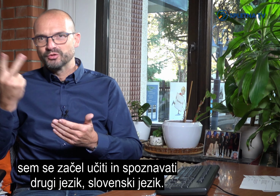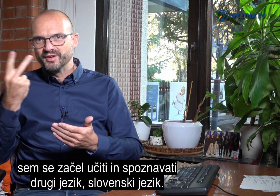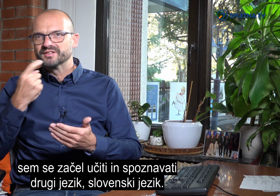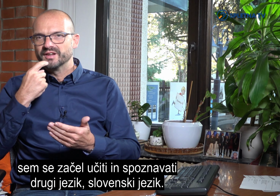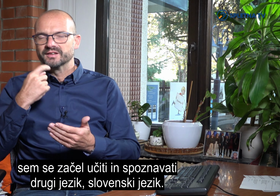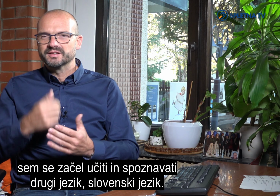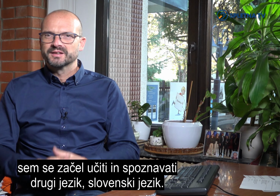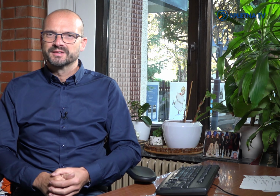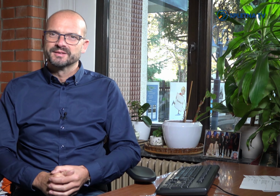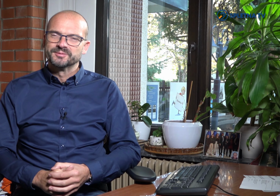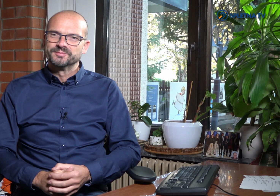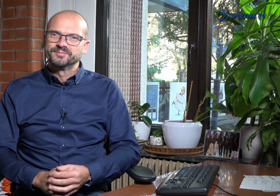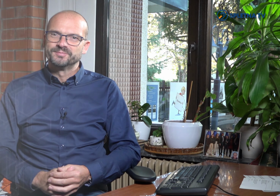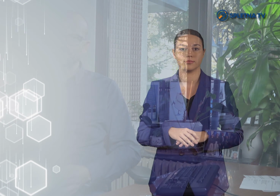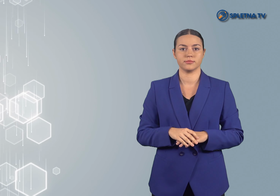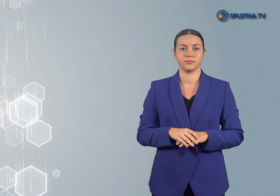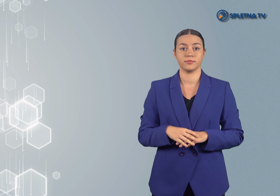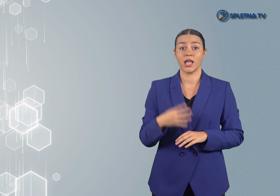jezik, slovenski jezik.